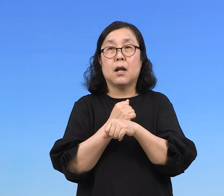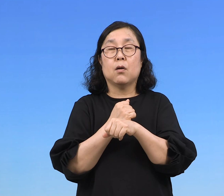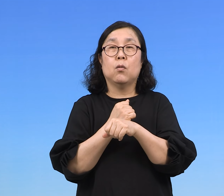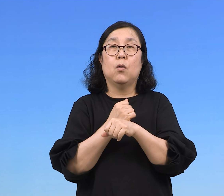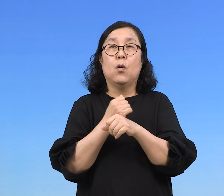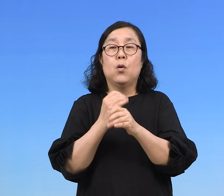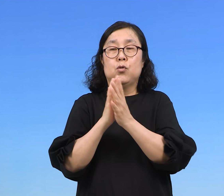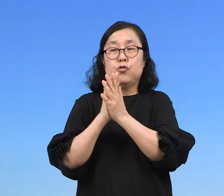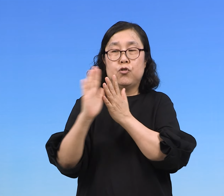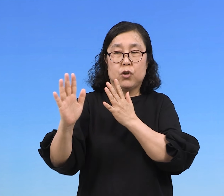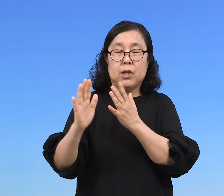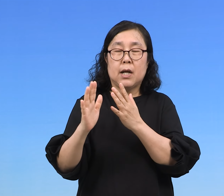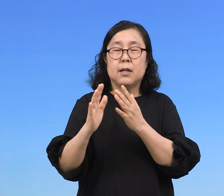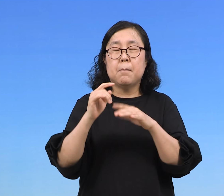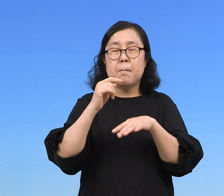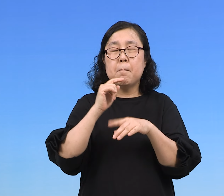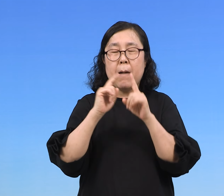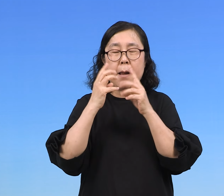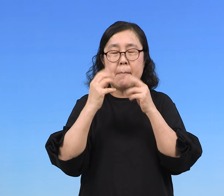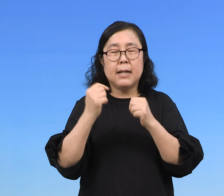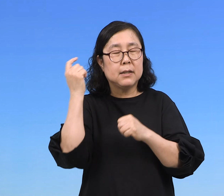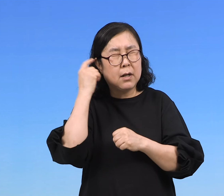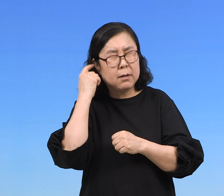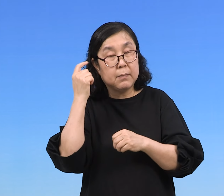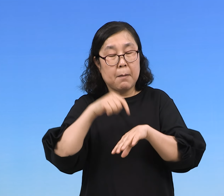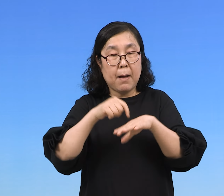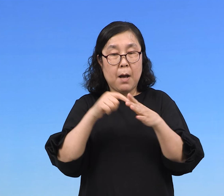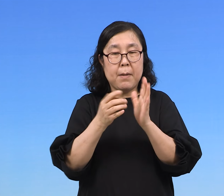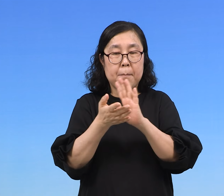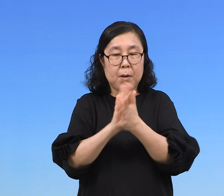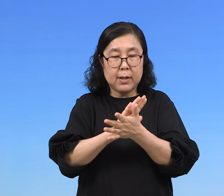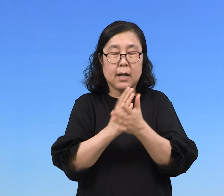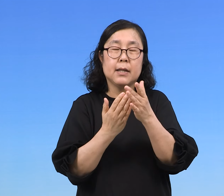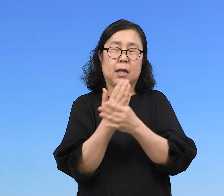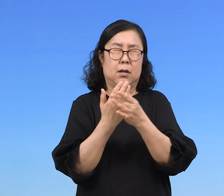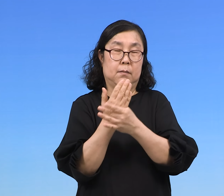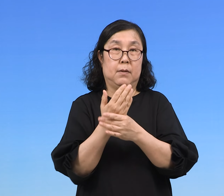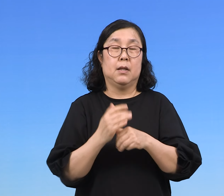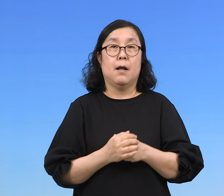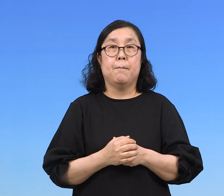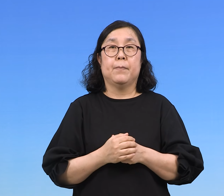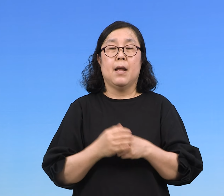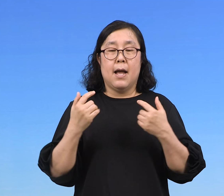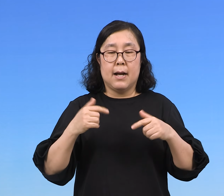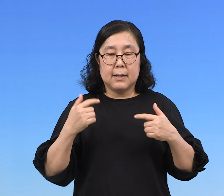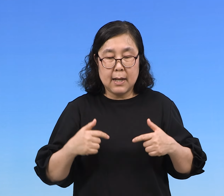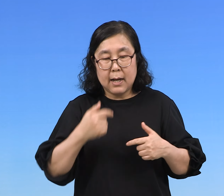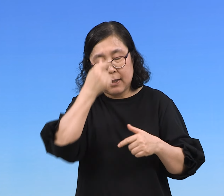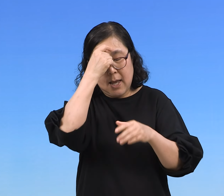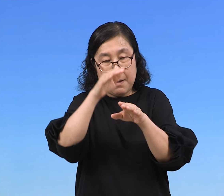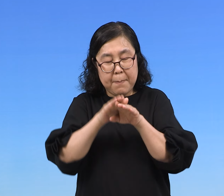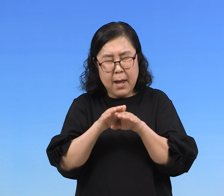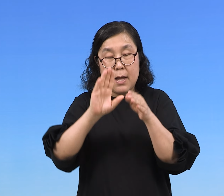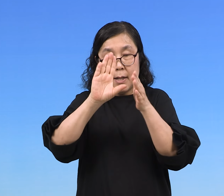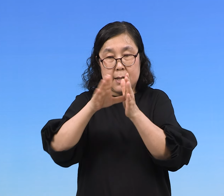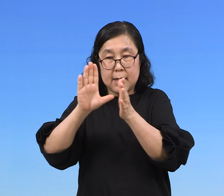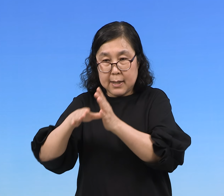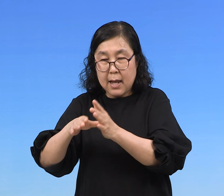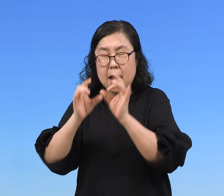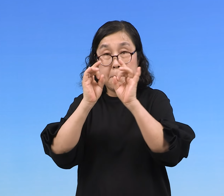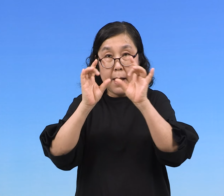여러 차례 제가 들었거든요. 마음이 움직여진 거예요. 마음이 변화가 온 겁니다. 여러분, 매 예배 때마다 성령님이